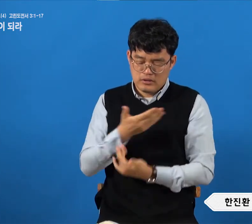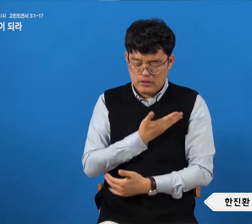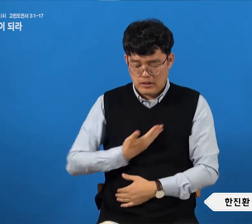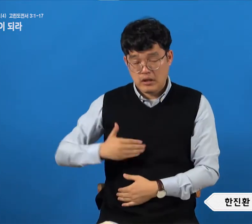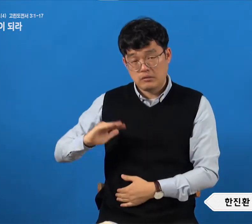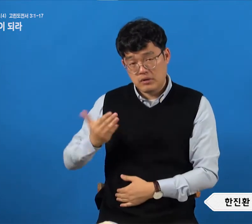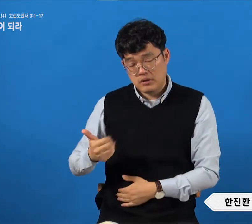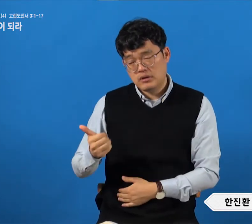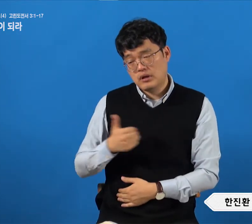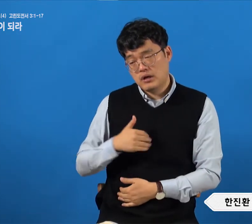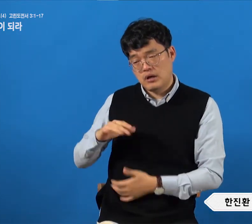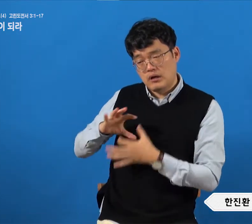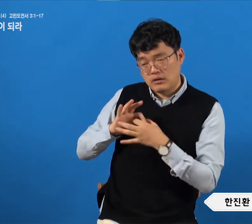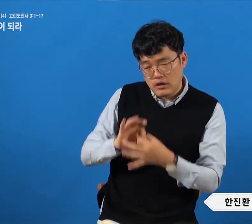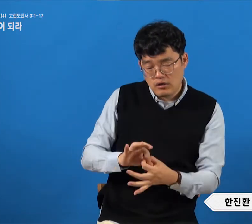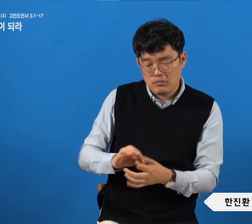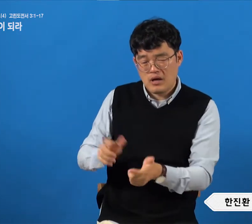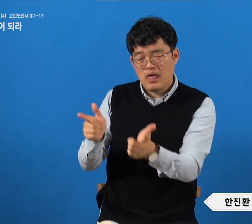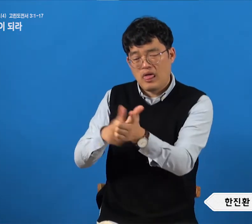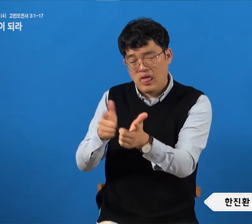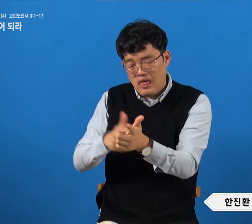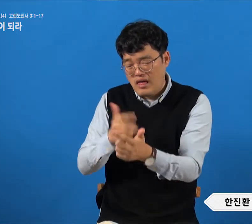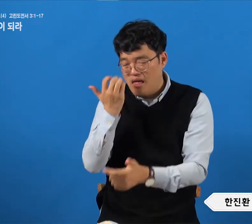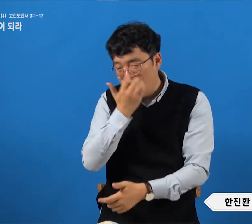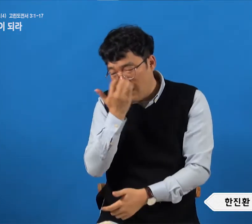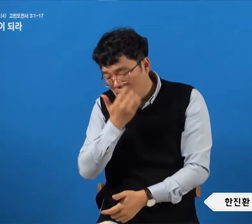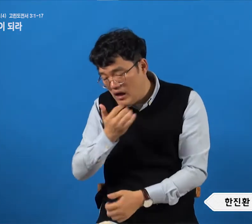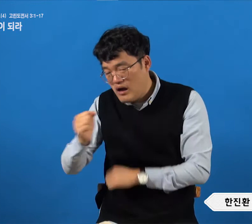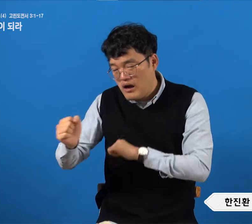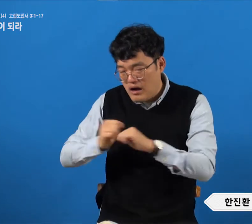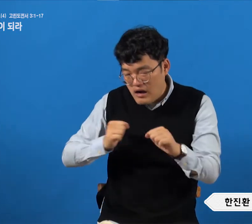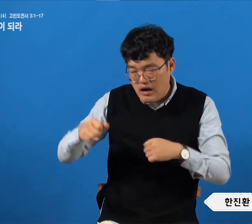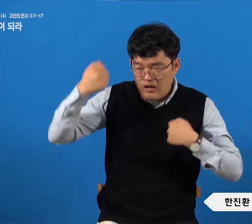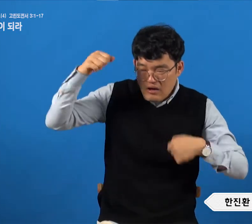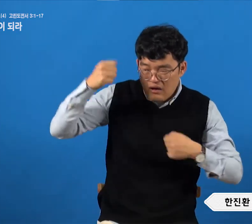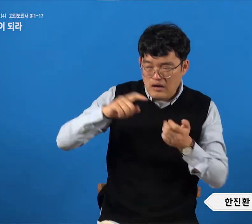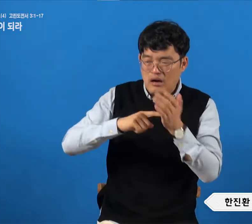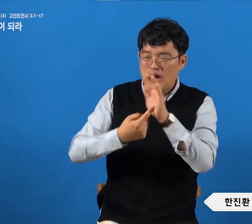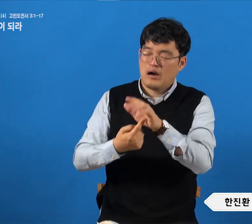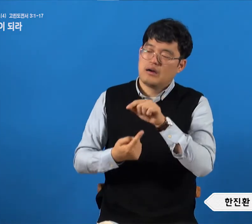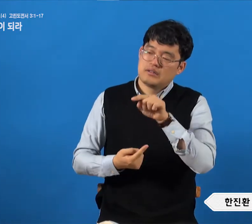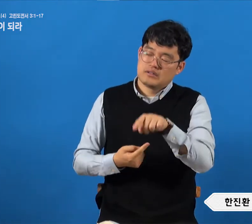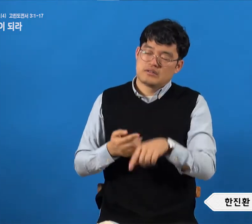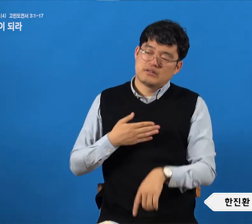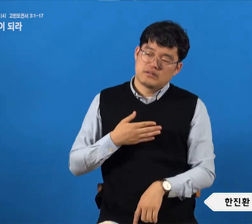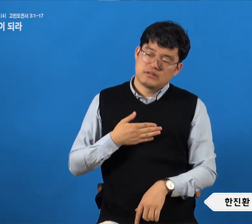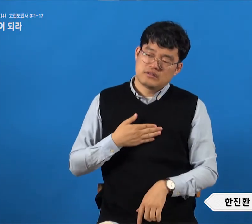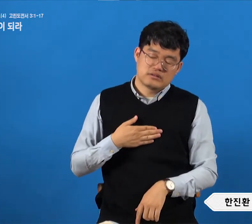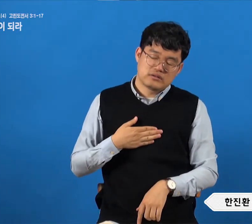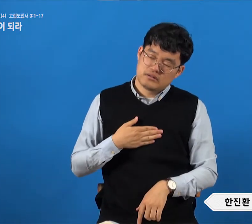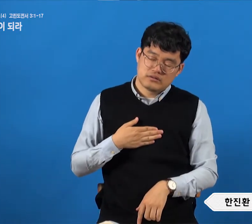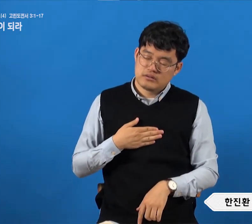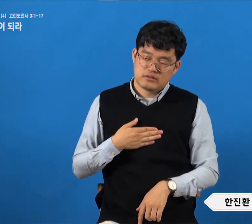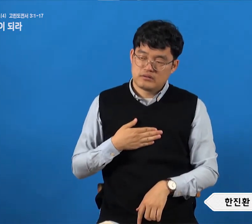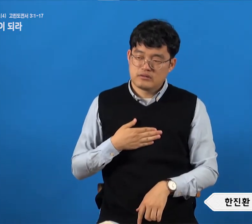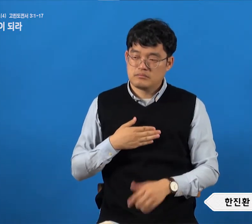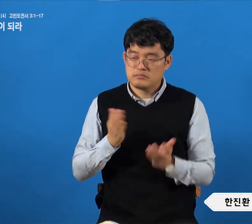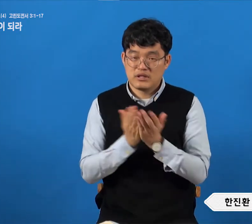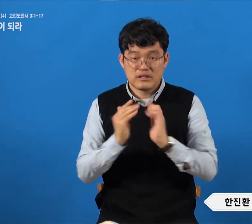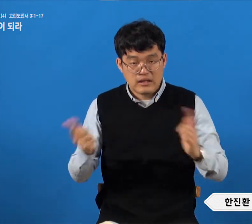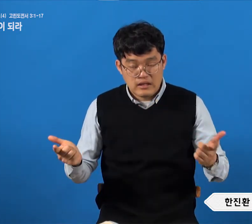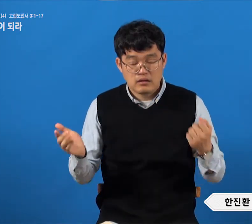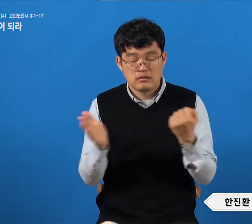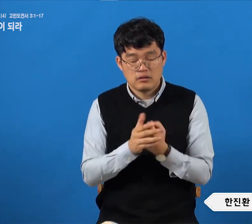제자가 되었는데 이런 일을, 연기지만도 이런 일을 하는 것은 마땅치가 않다. 그래서 배우의